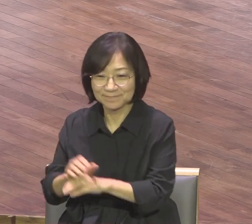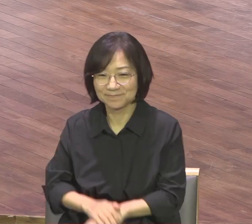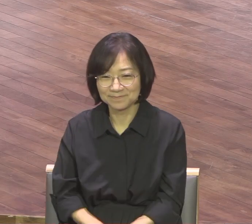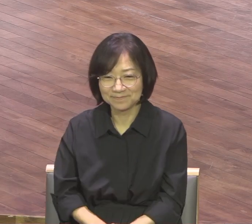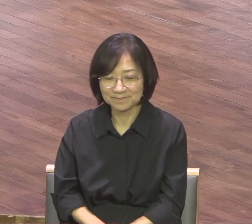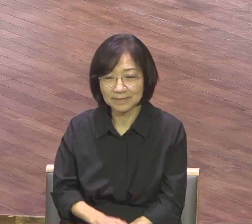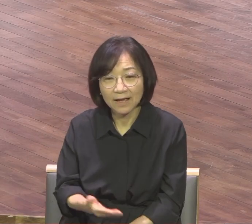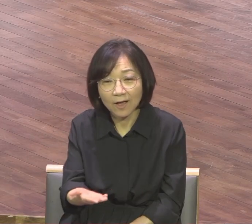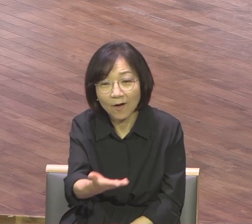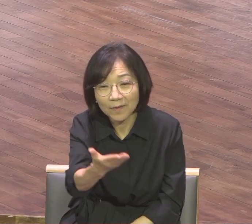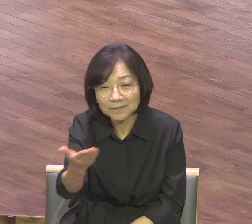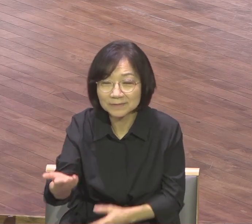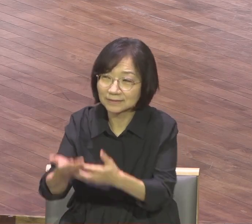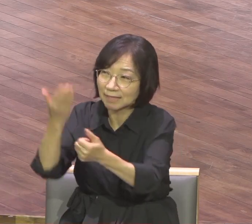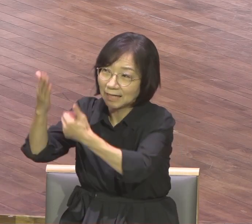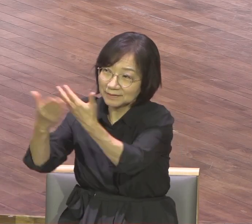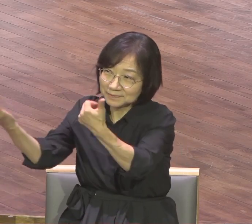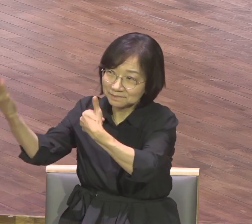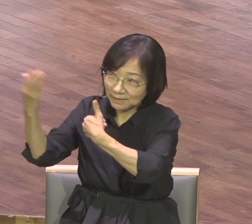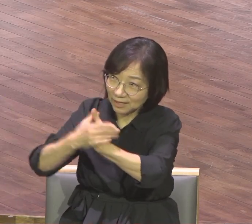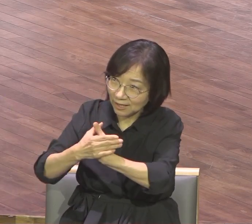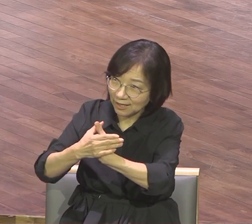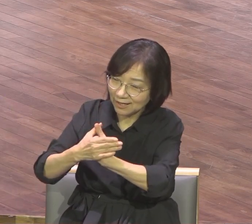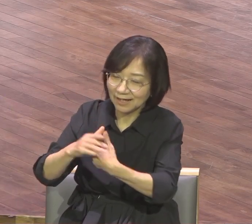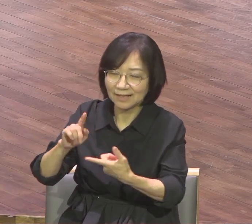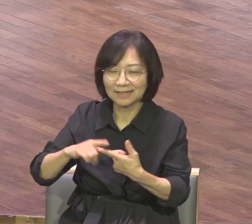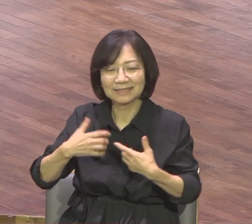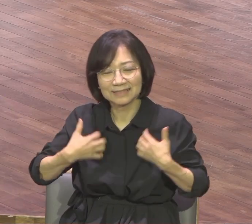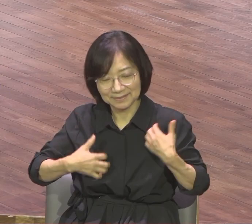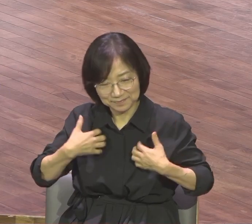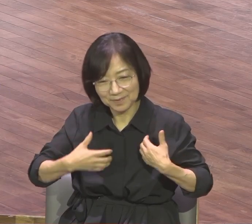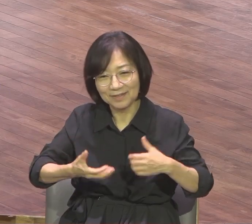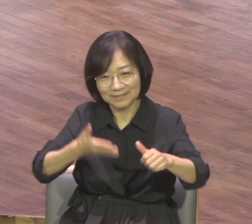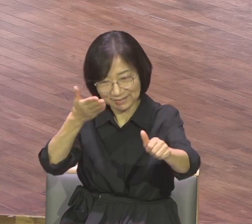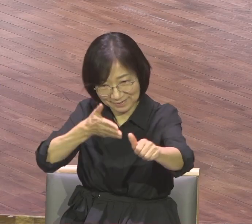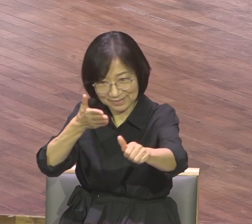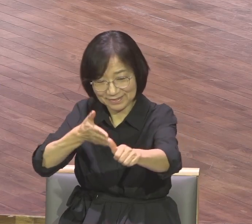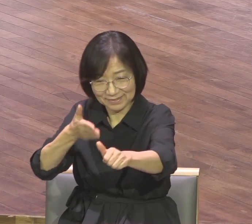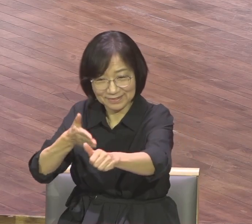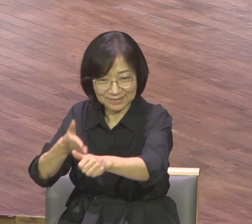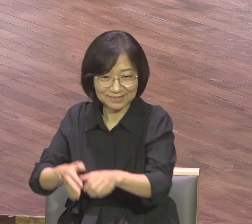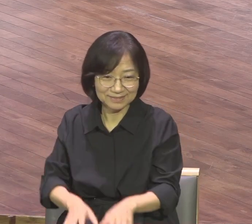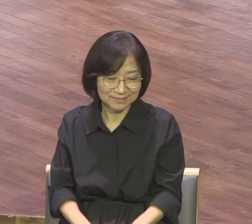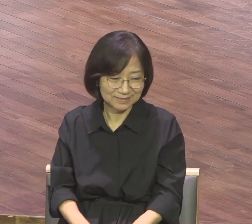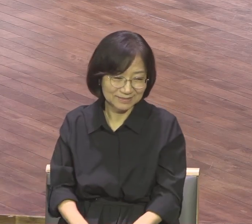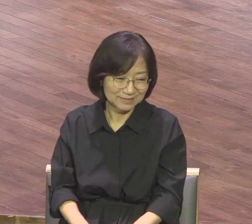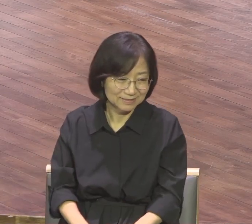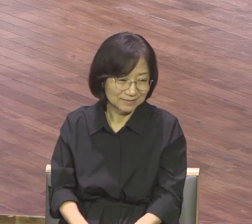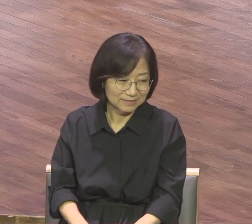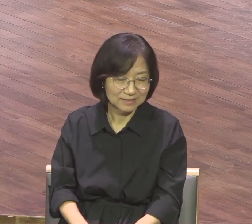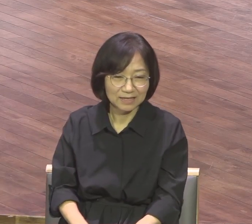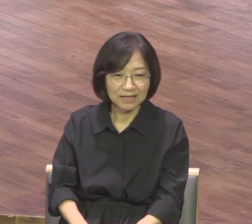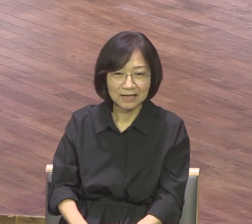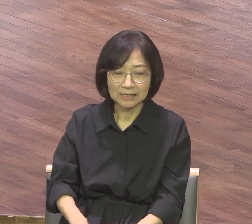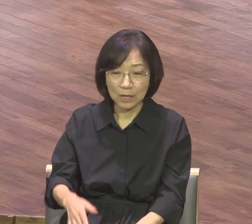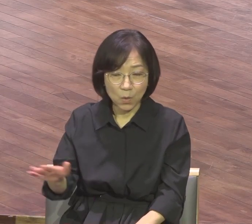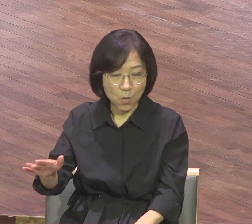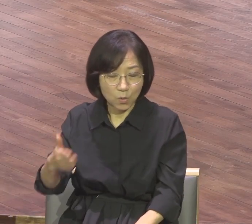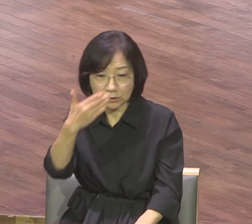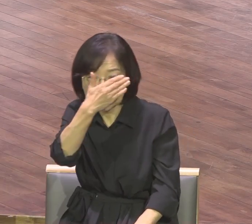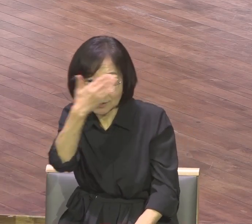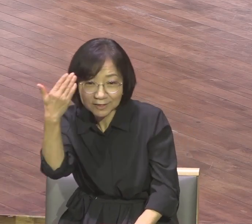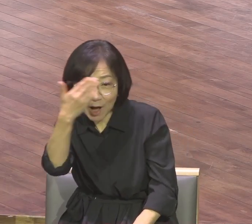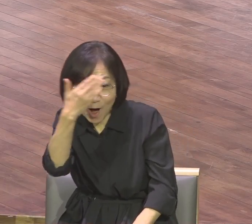직분에 행복하시기 바랍니다. 모든 성도님들 이 전도자의 행복을 참 맛보시기 바랍니다. 우리 청년들이 말이야 토요일 되면